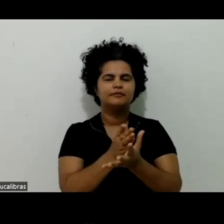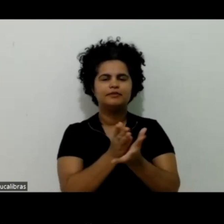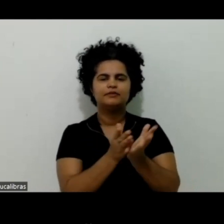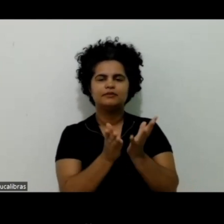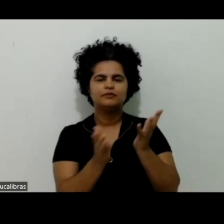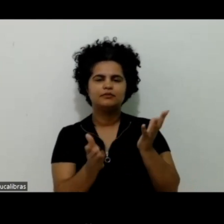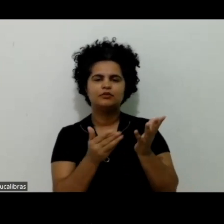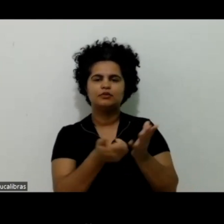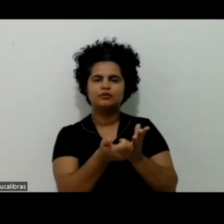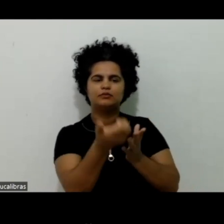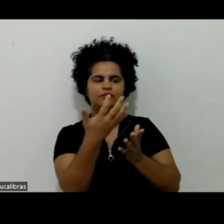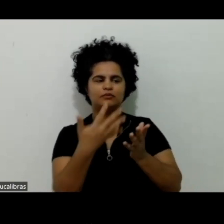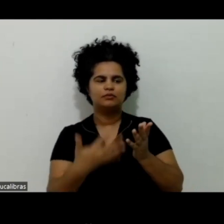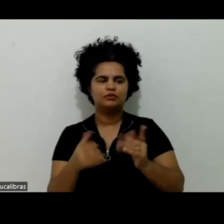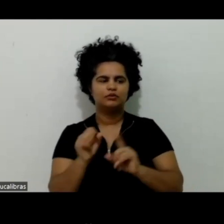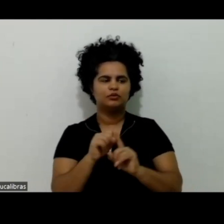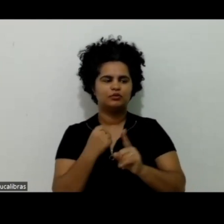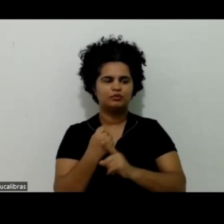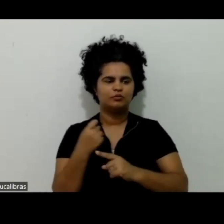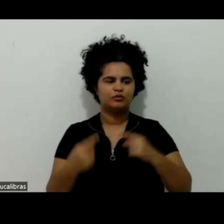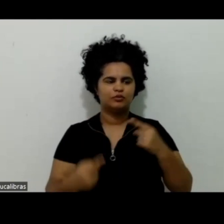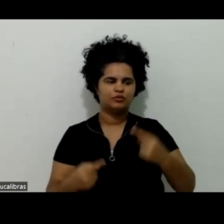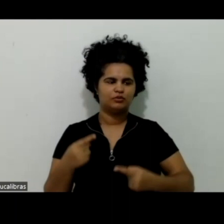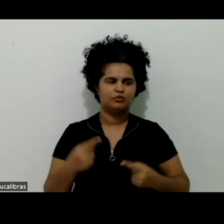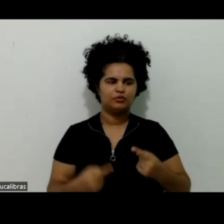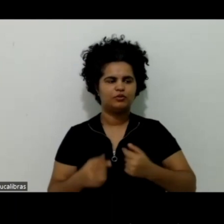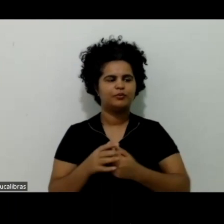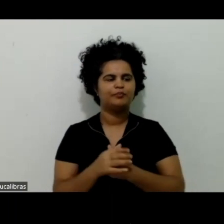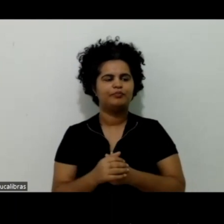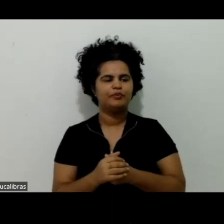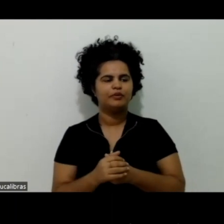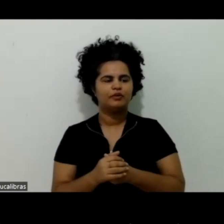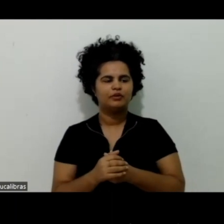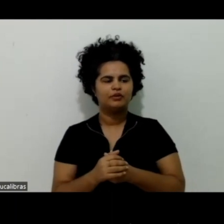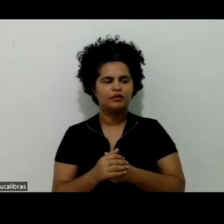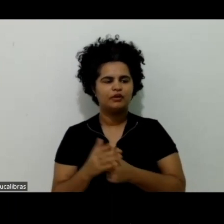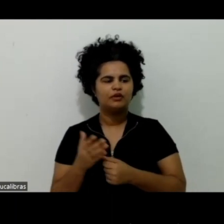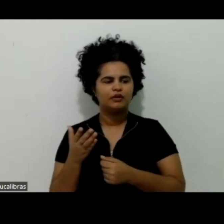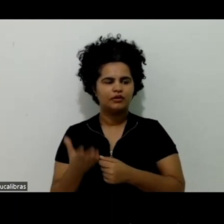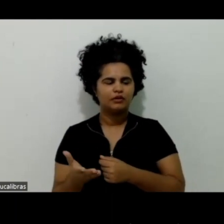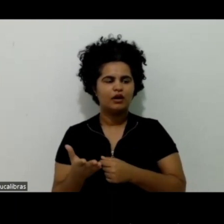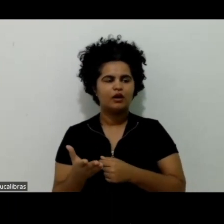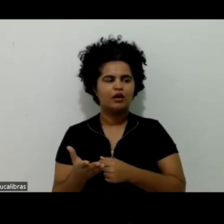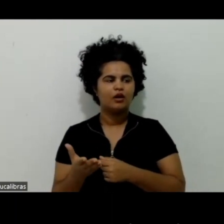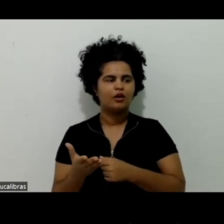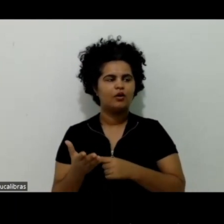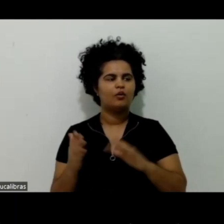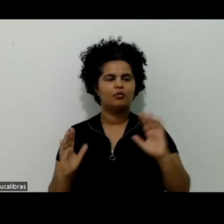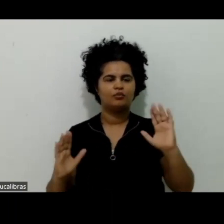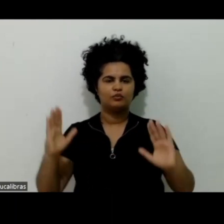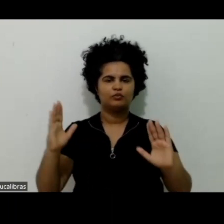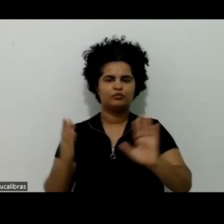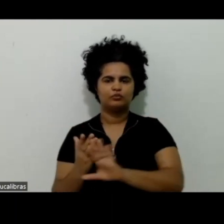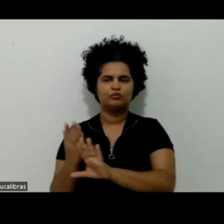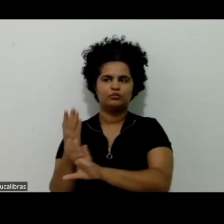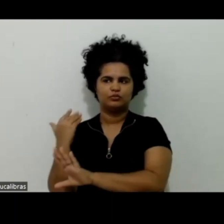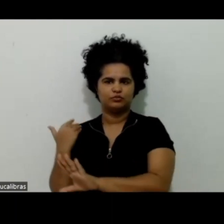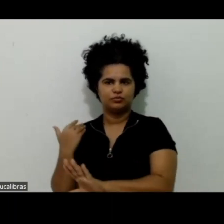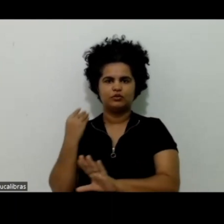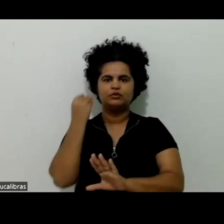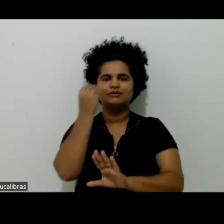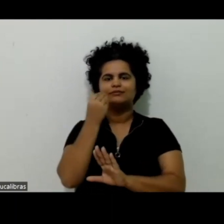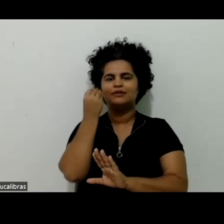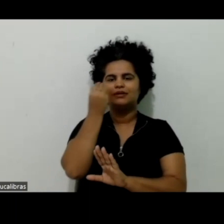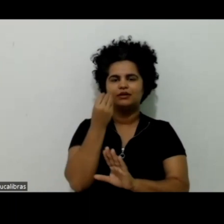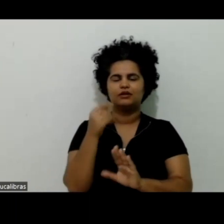direção sociopolítica dessa profissão, né? E aí, né, eu acho que os últimos tempos aí que a gente vivenciou mostra para a